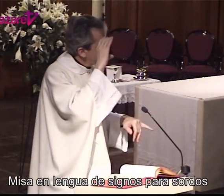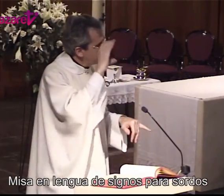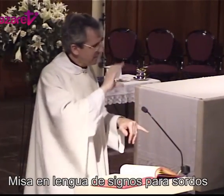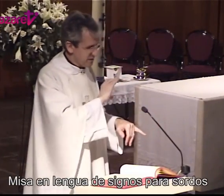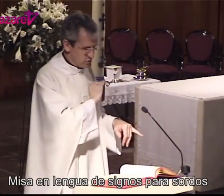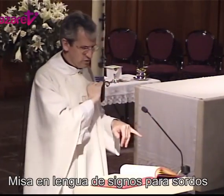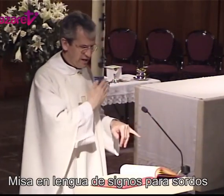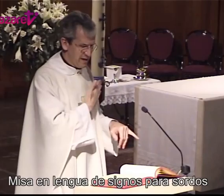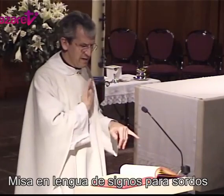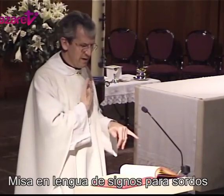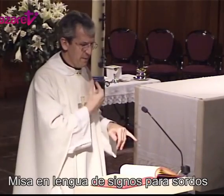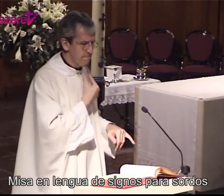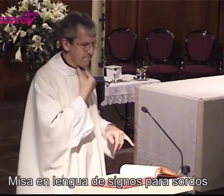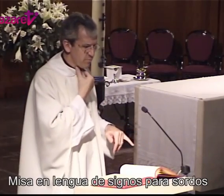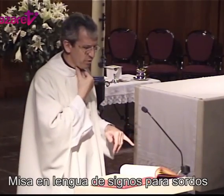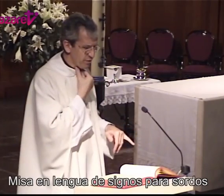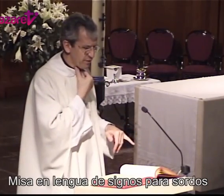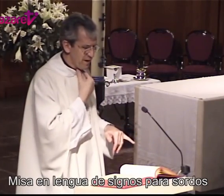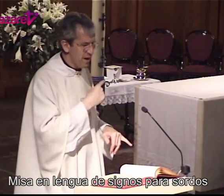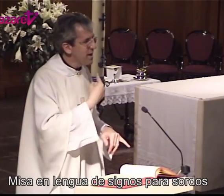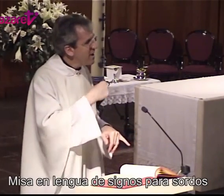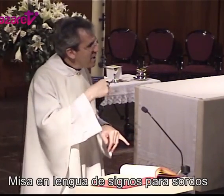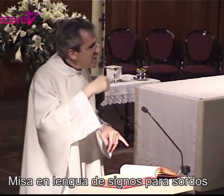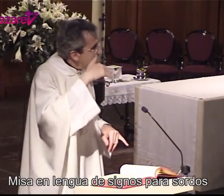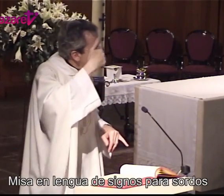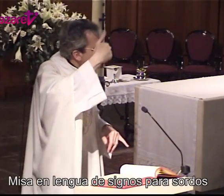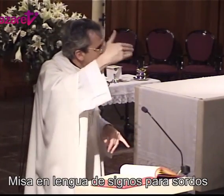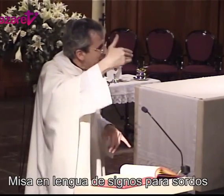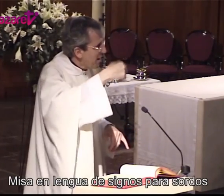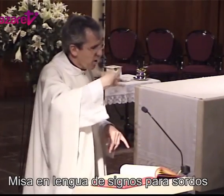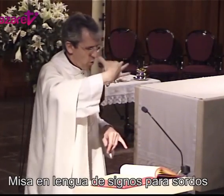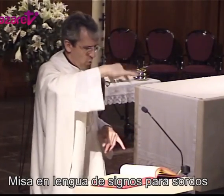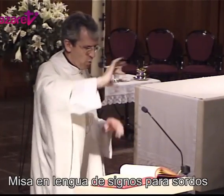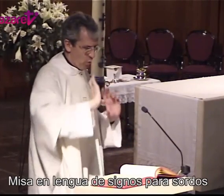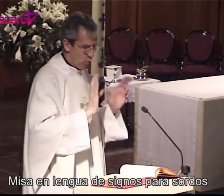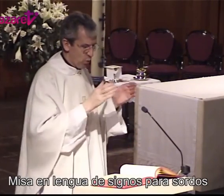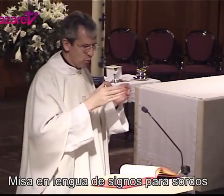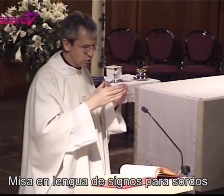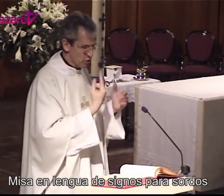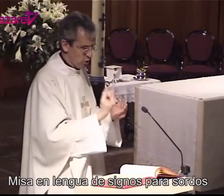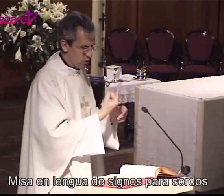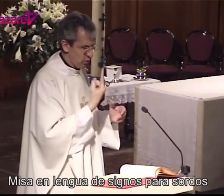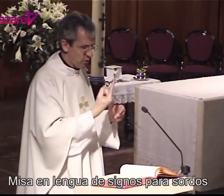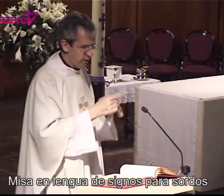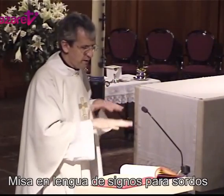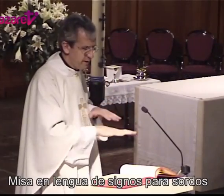y escucharán mi voz. Y habrá un solo